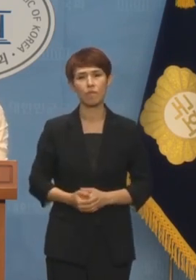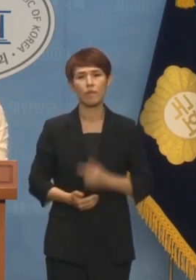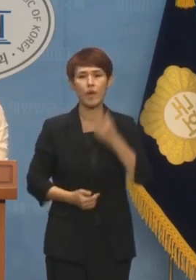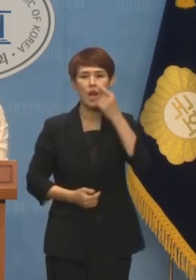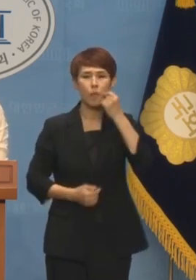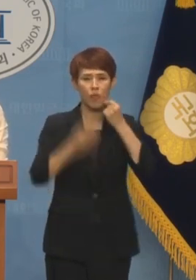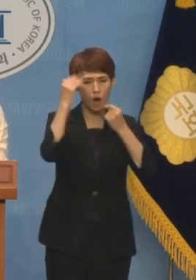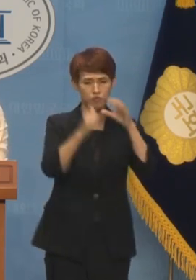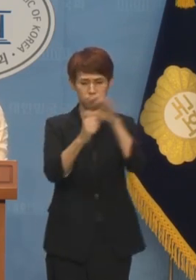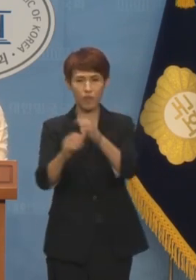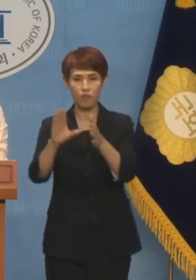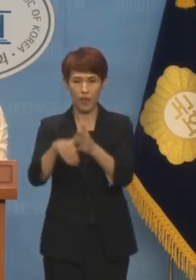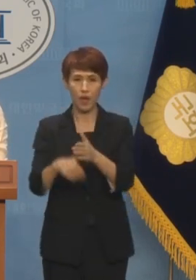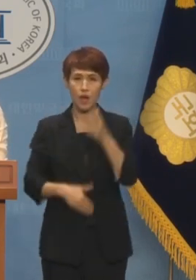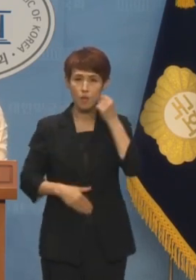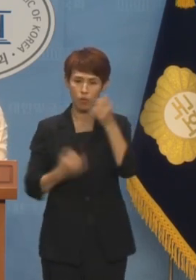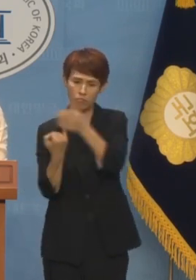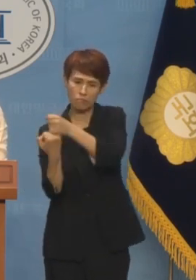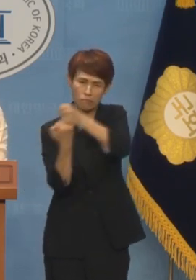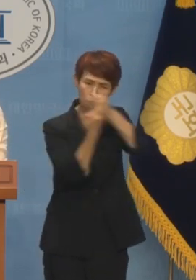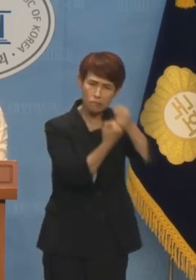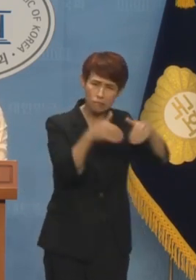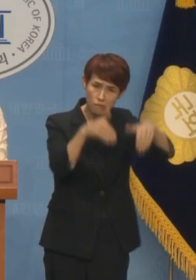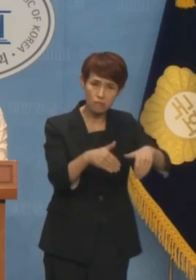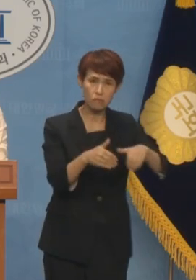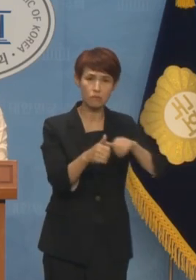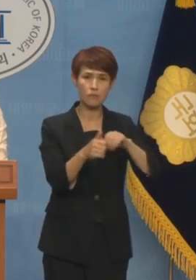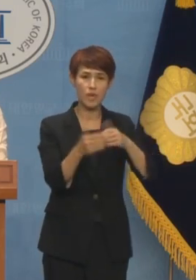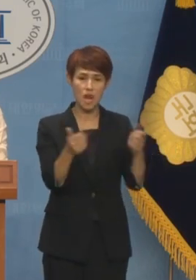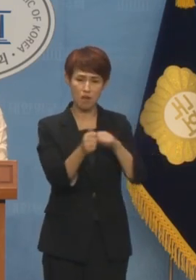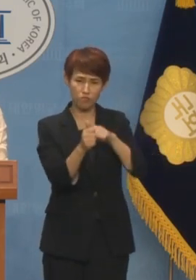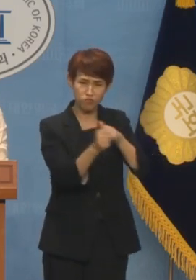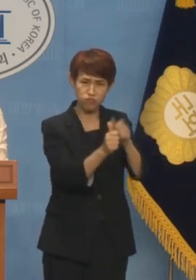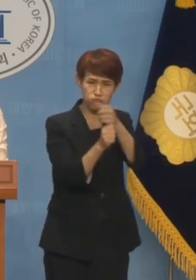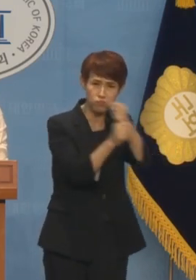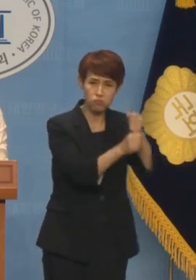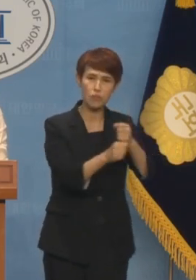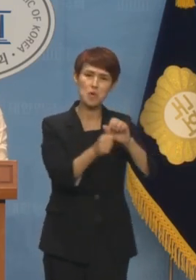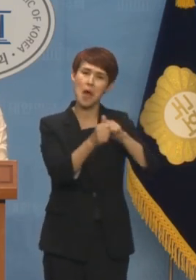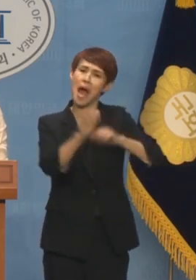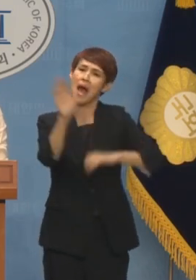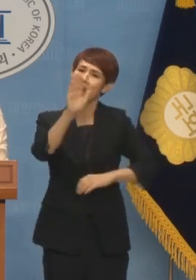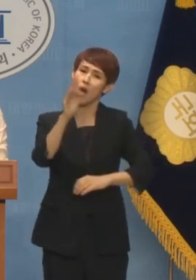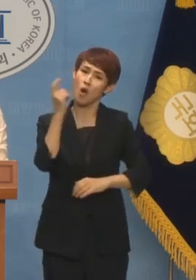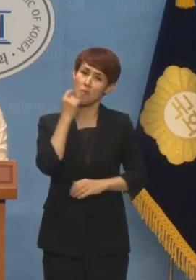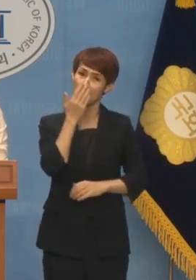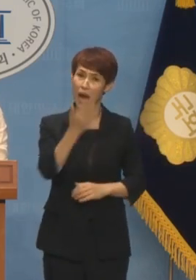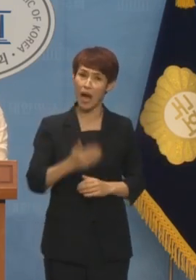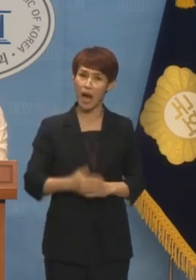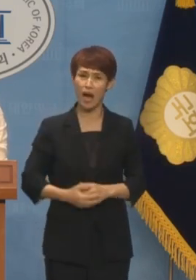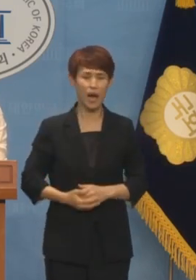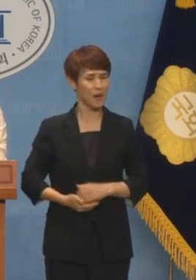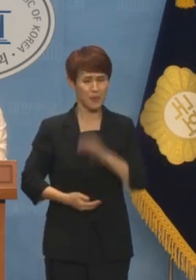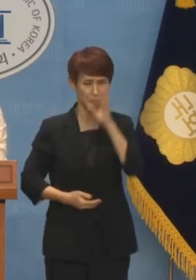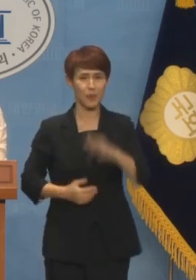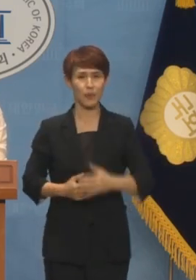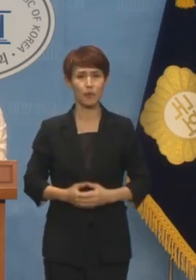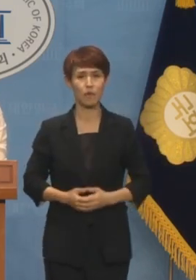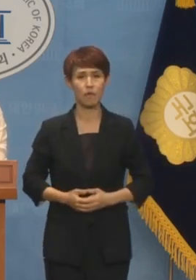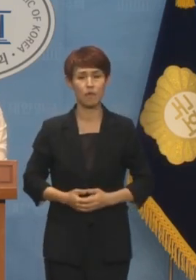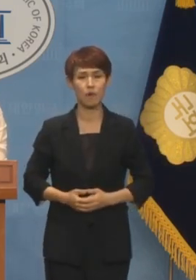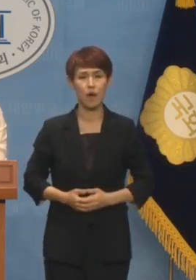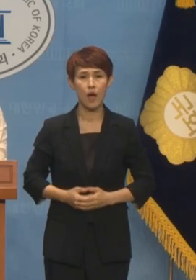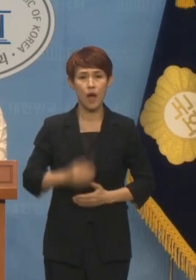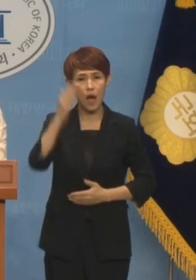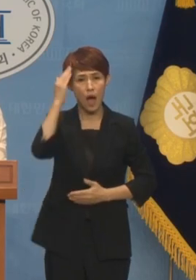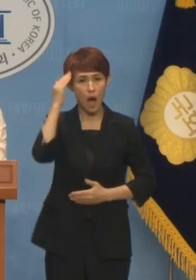일제강점기 위안부나 강제징용의 강제성은 없다고 거짓말을 할 수 있겠습니까? 일제가